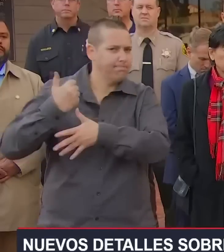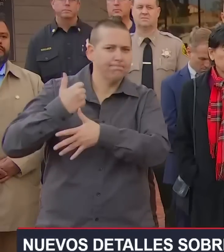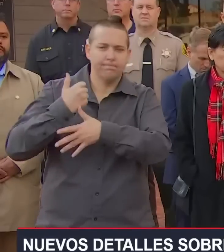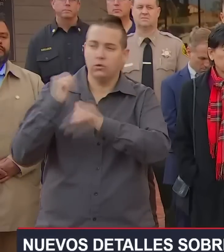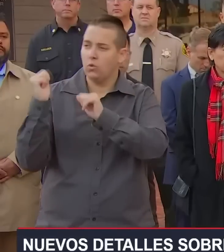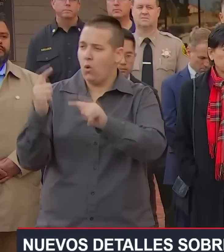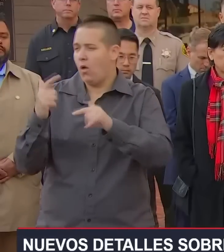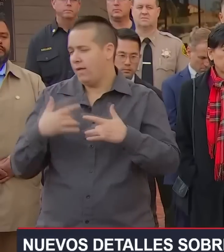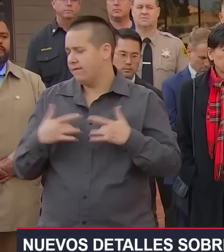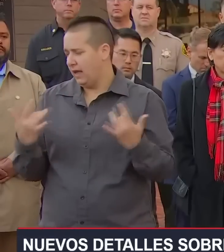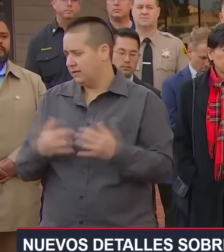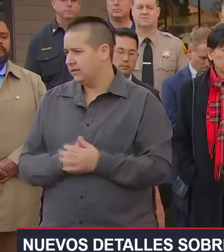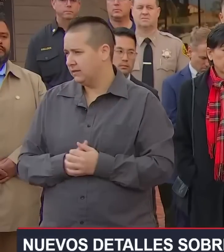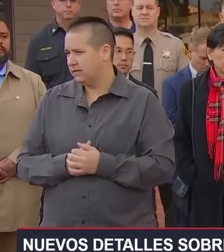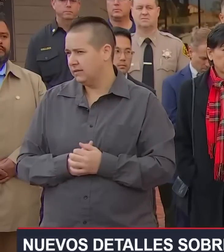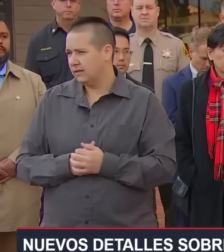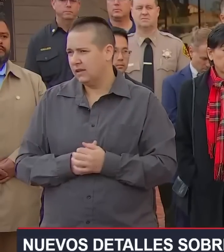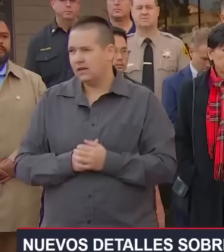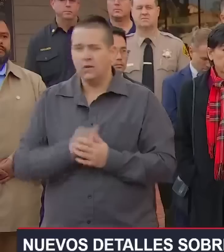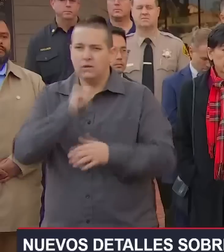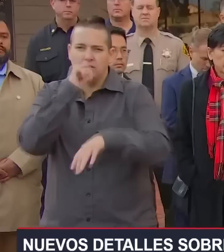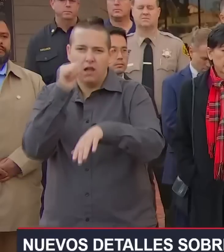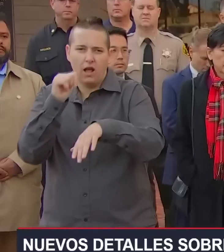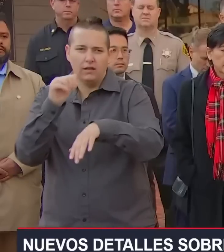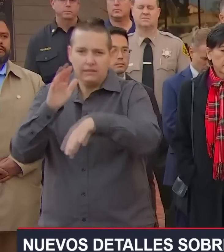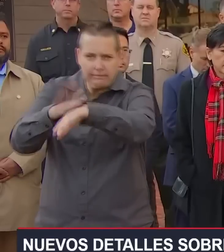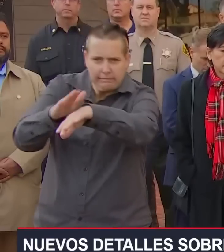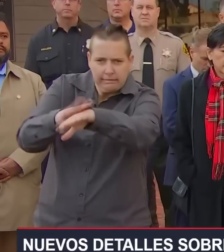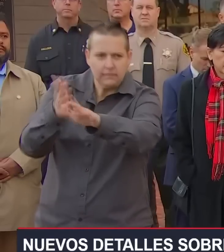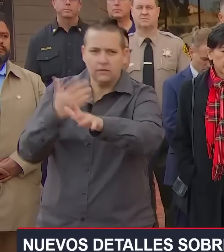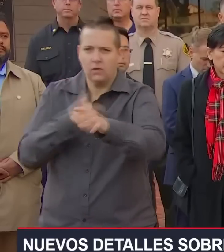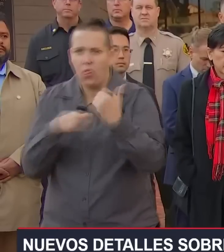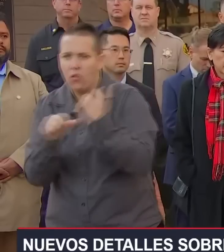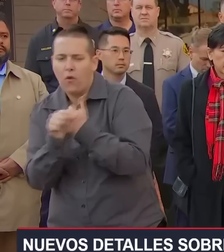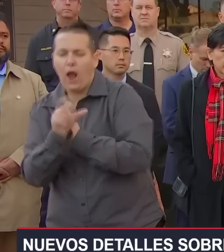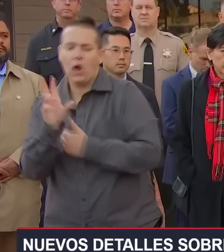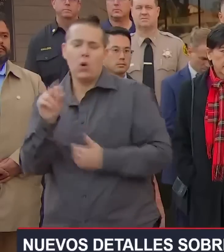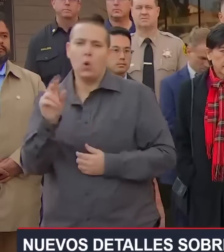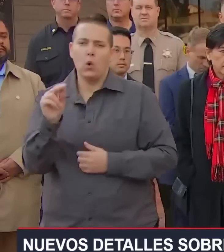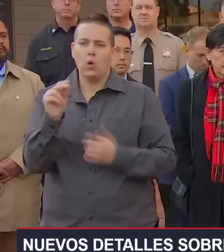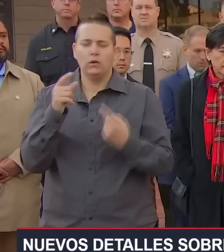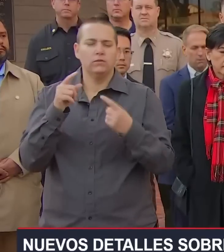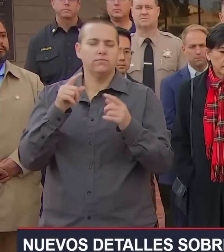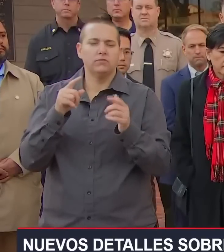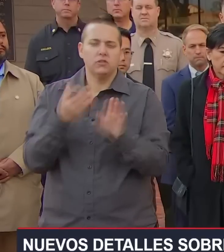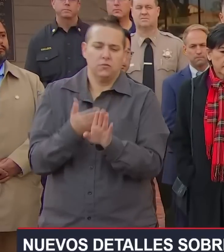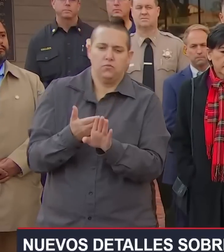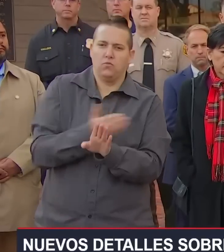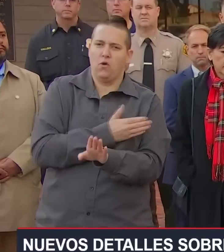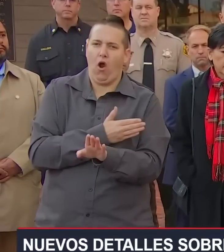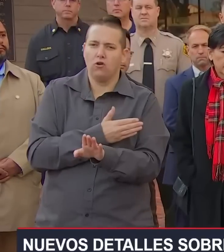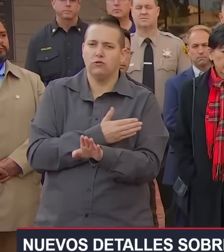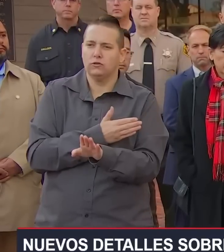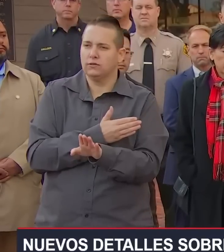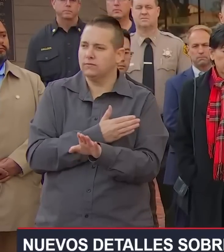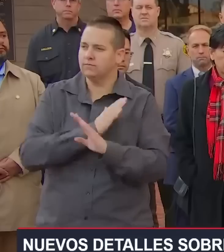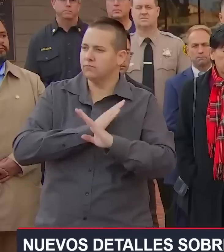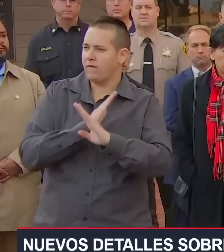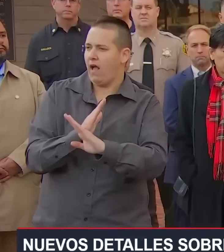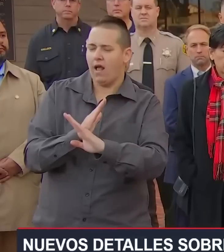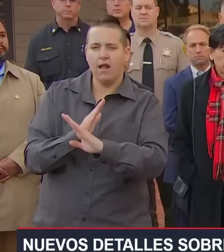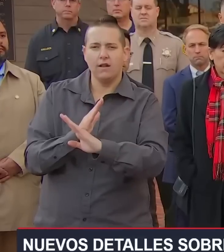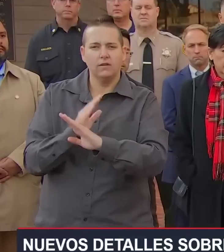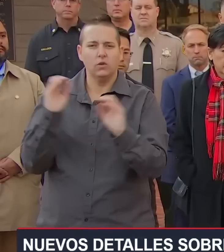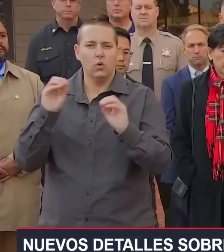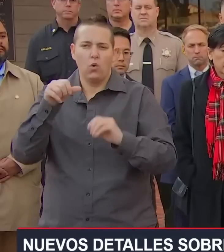que en cualquier evento las normas de seguridad agatan y